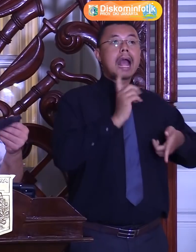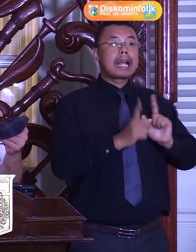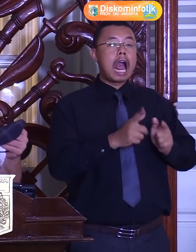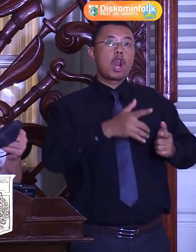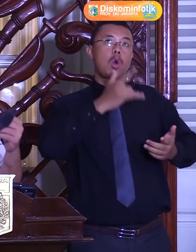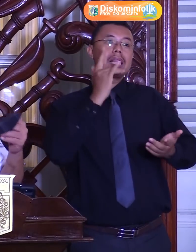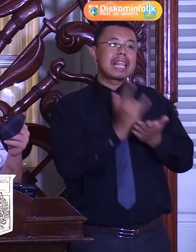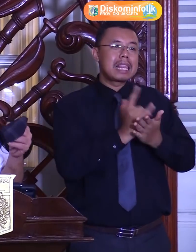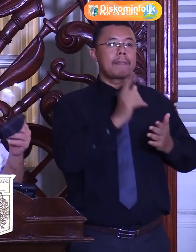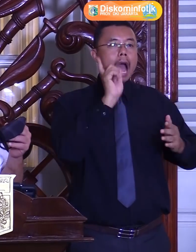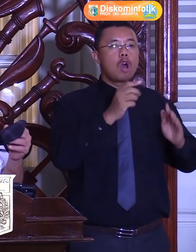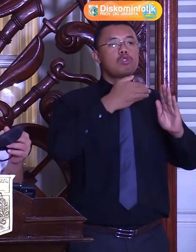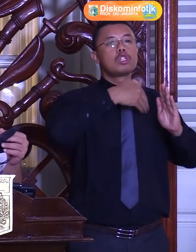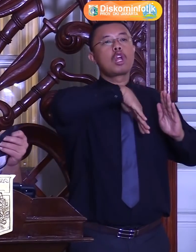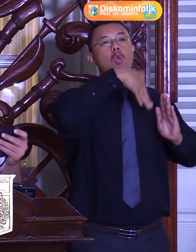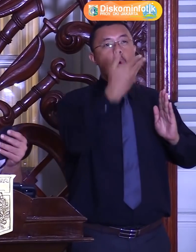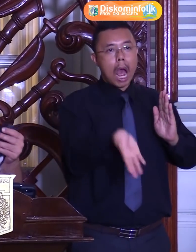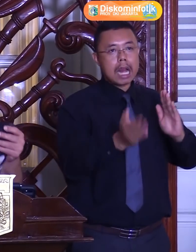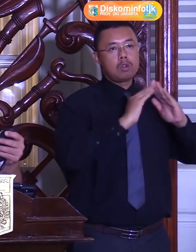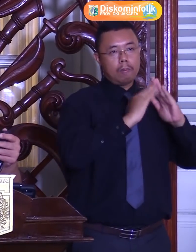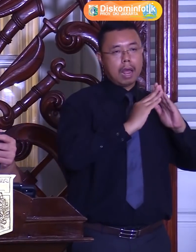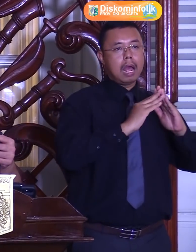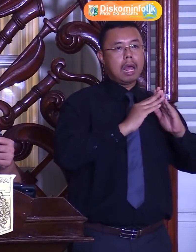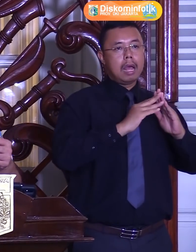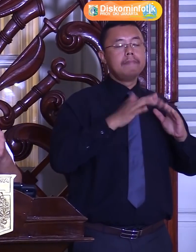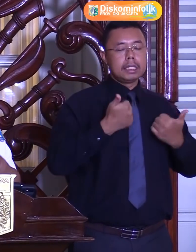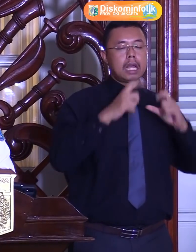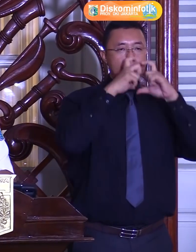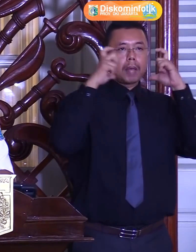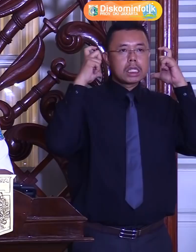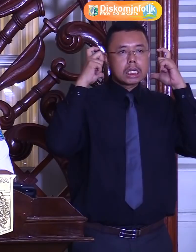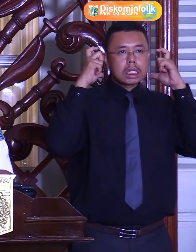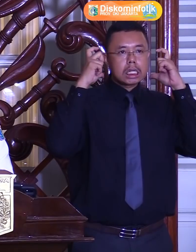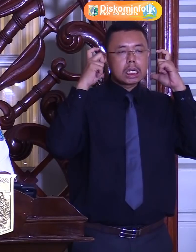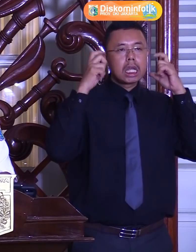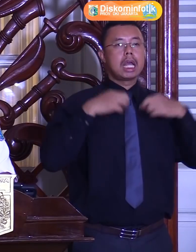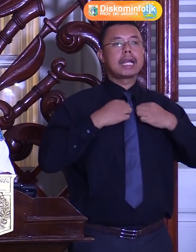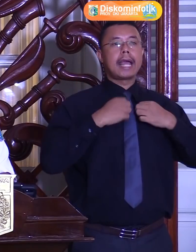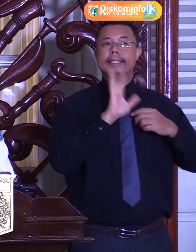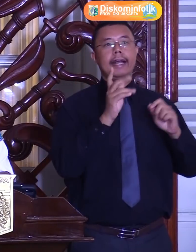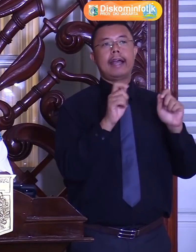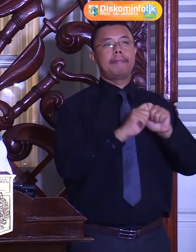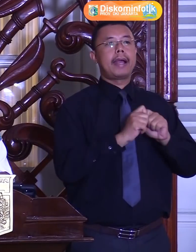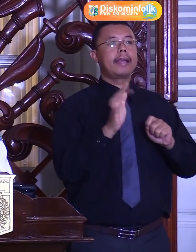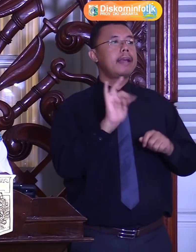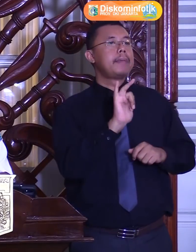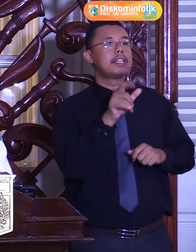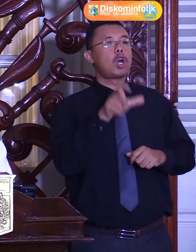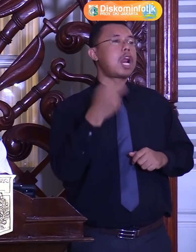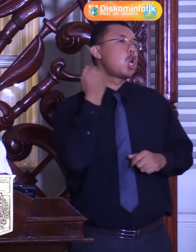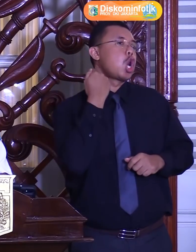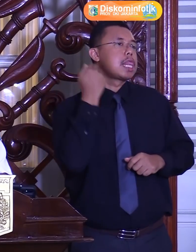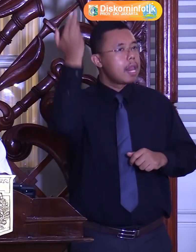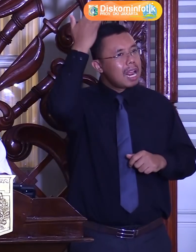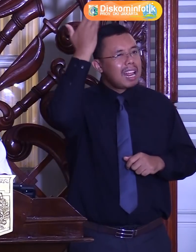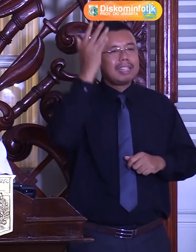keluar maka masker, terutama masker kain, jangan gunakan masker yang biasa digunakan oleh tenaga medis karena jumlahnya